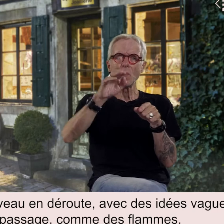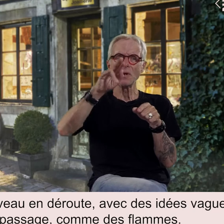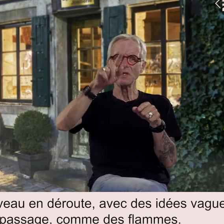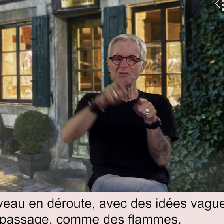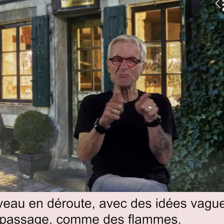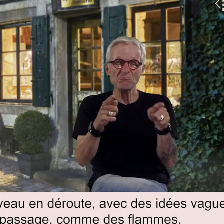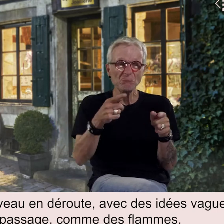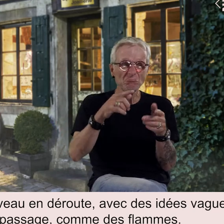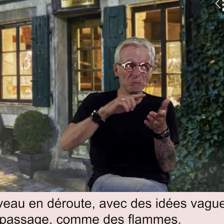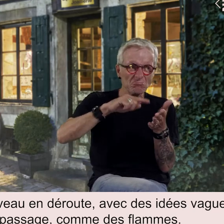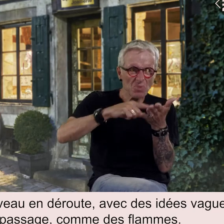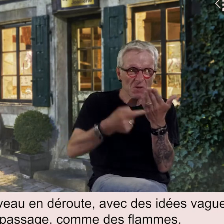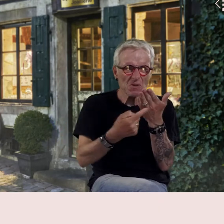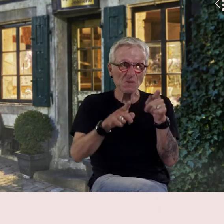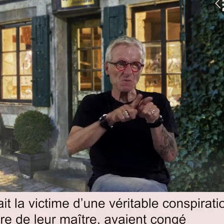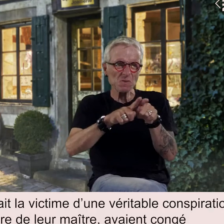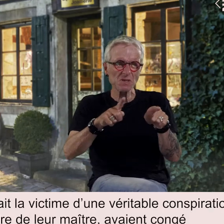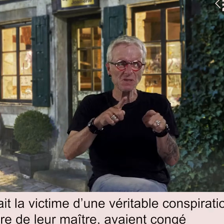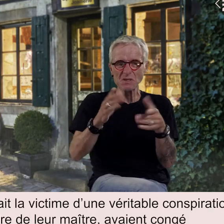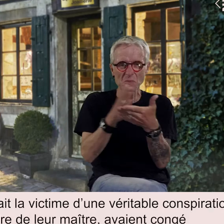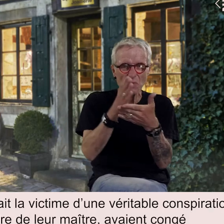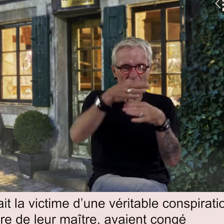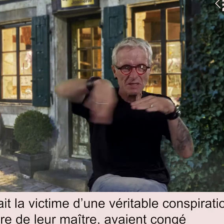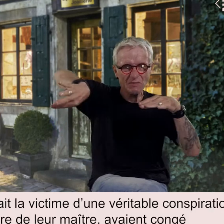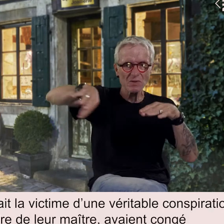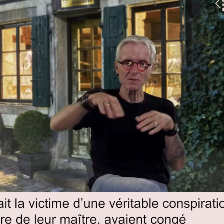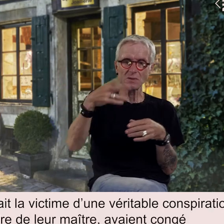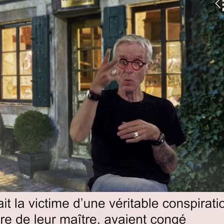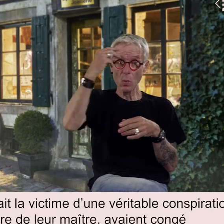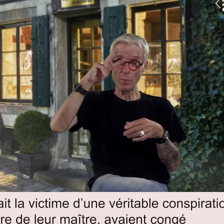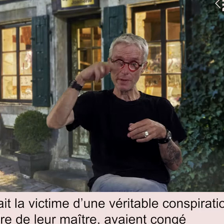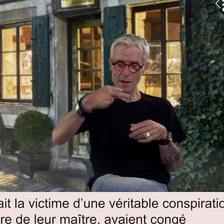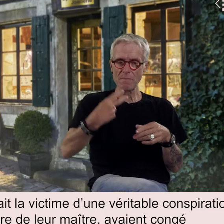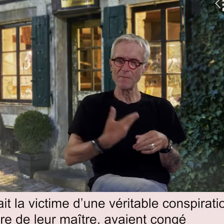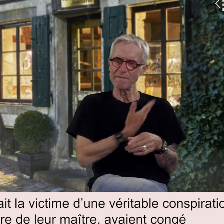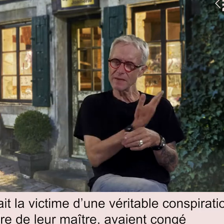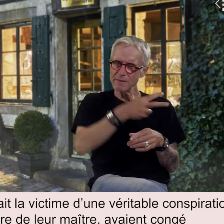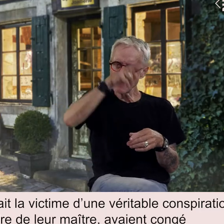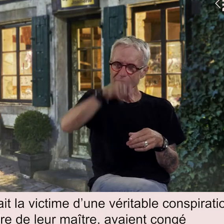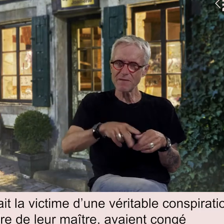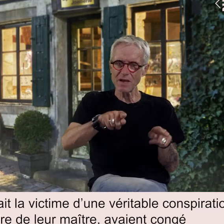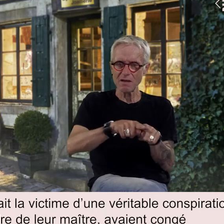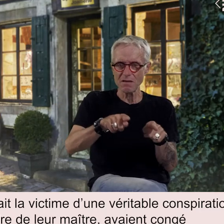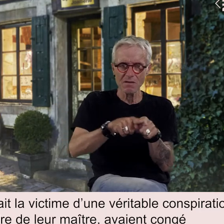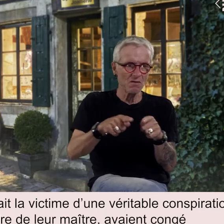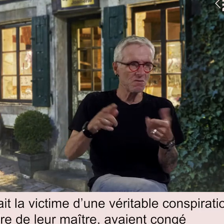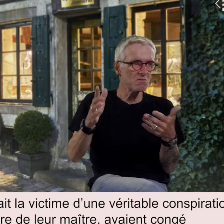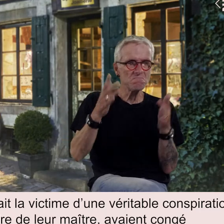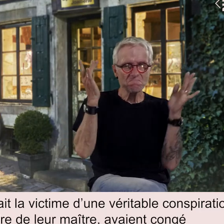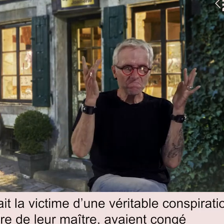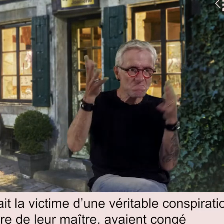menaces, ses projets de divorce. Et elle comprenait peu à peu qu'elle était la victime d'une véritable conspiration.